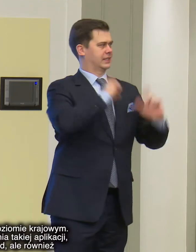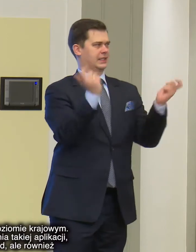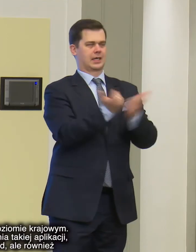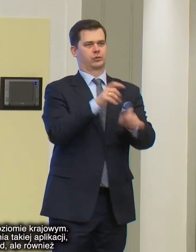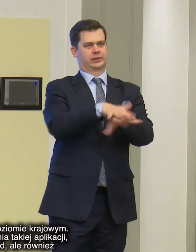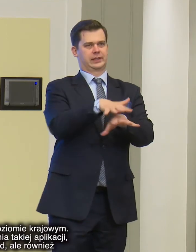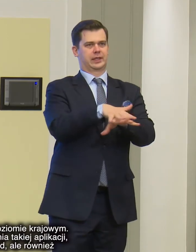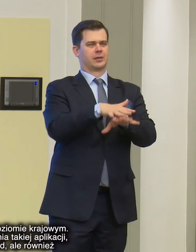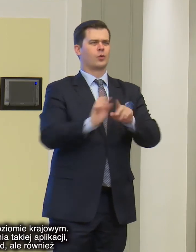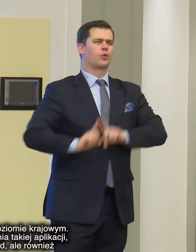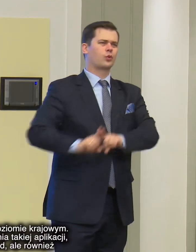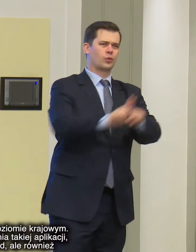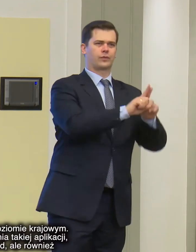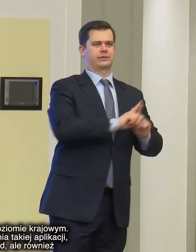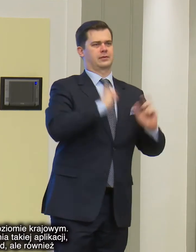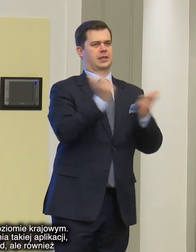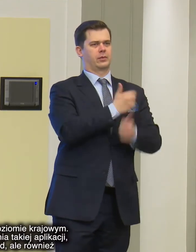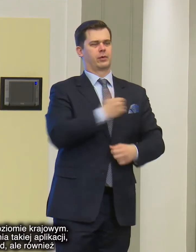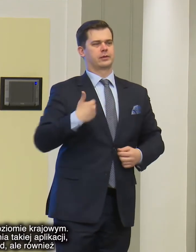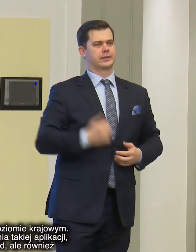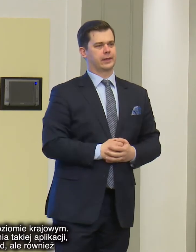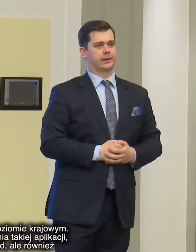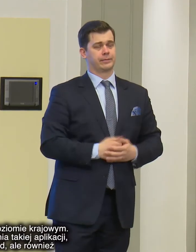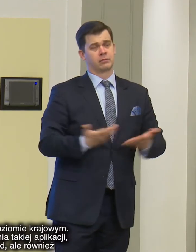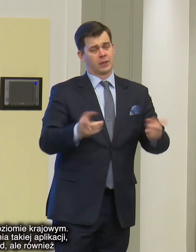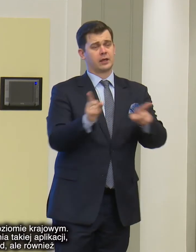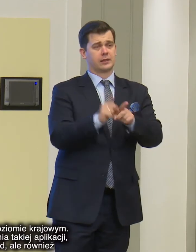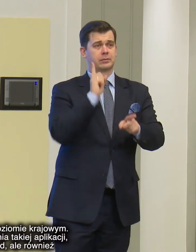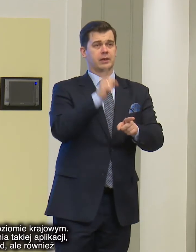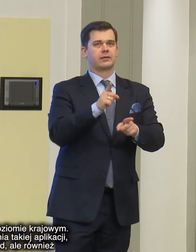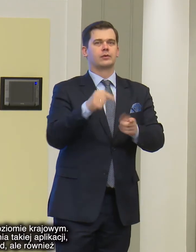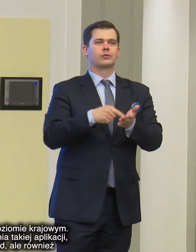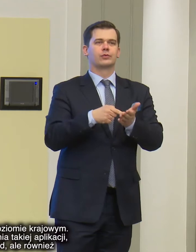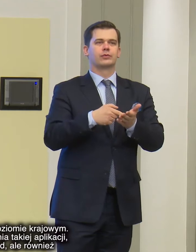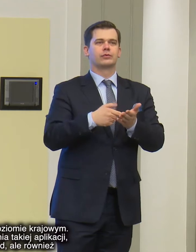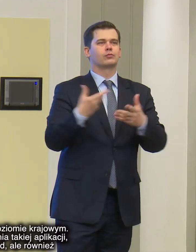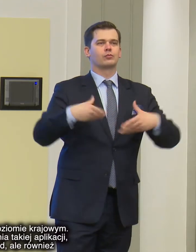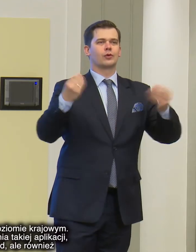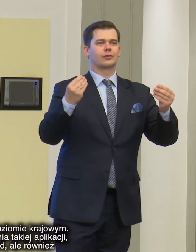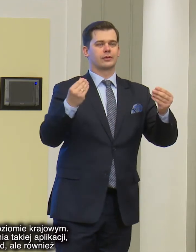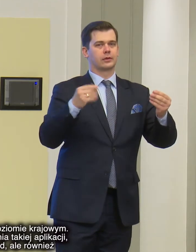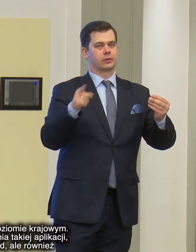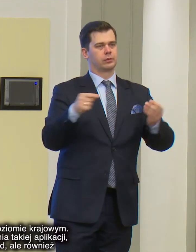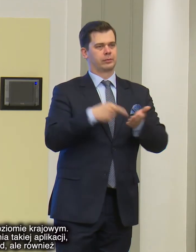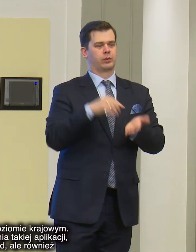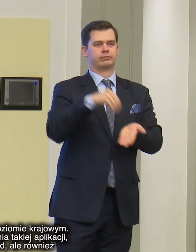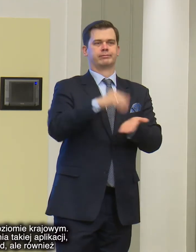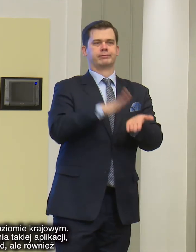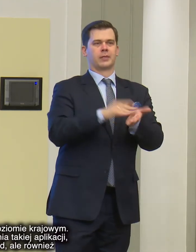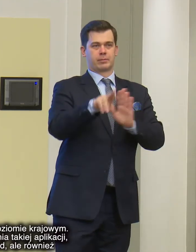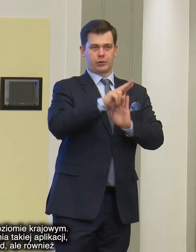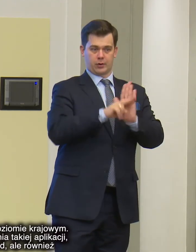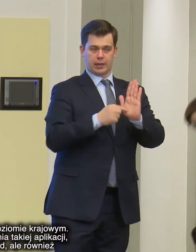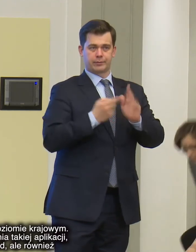system dostępności na poziomie krajowym. To się też wiąże z taką inicjatywą, która jest zapisana w